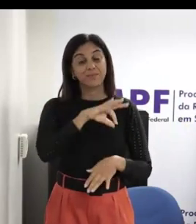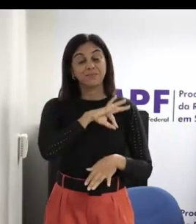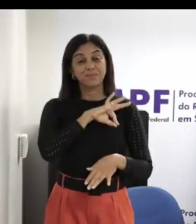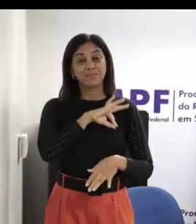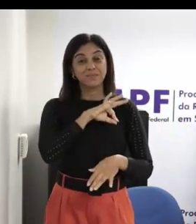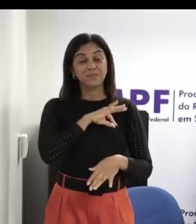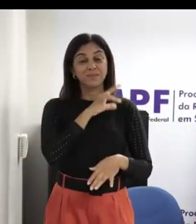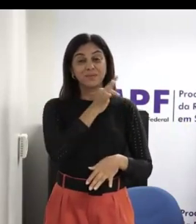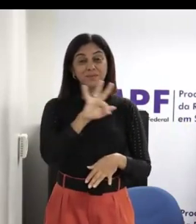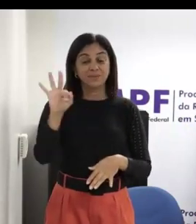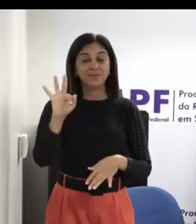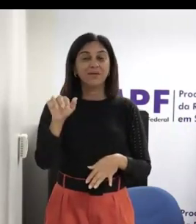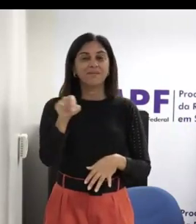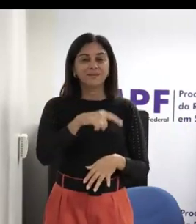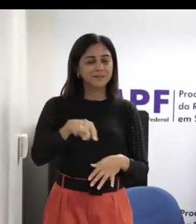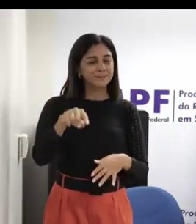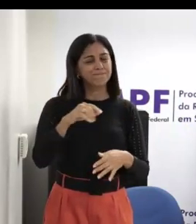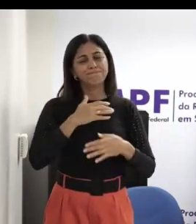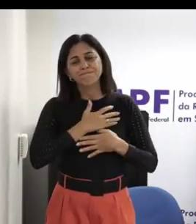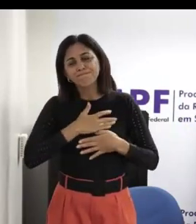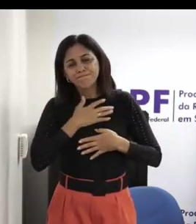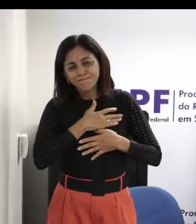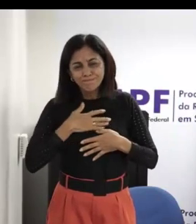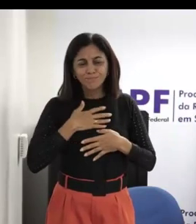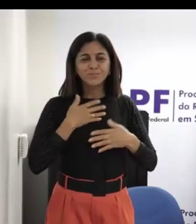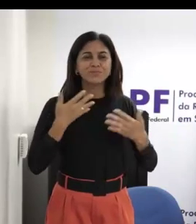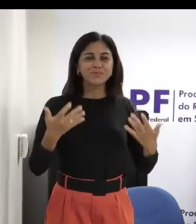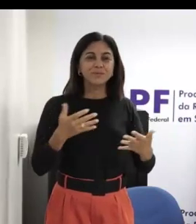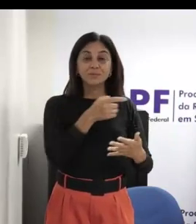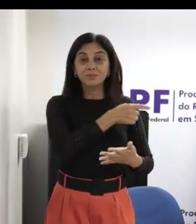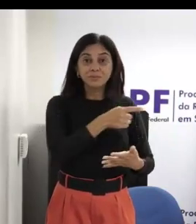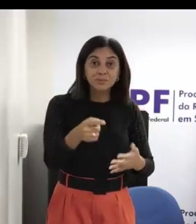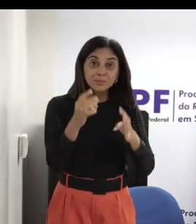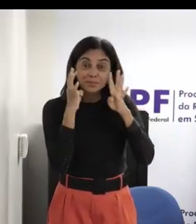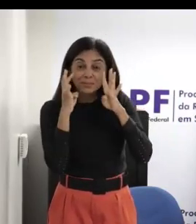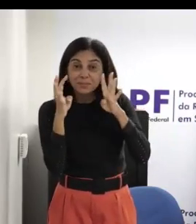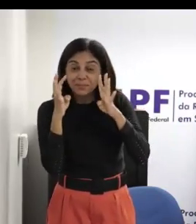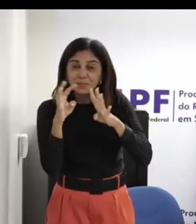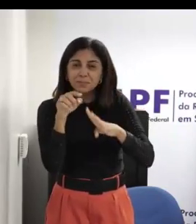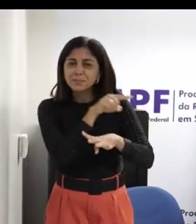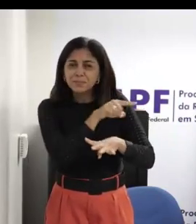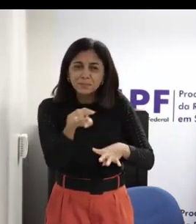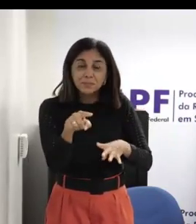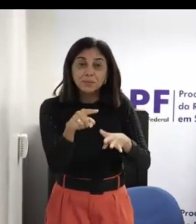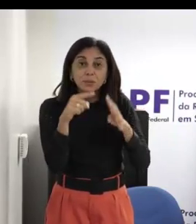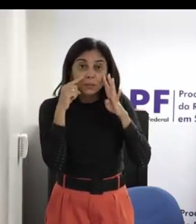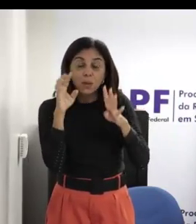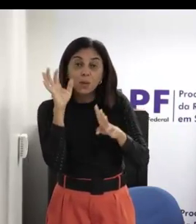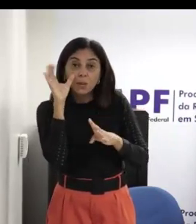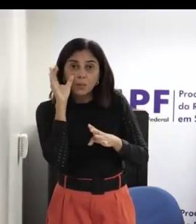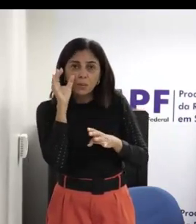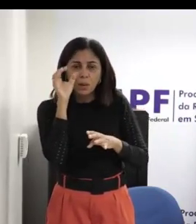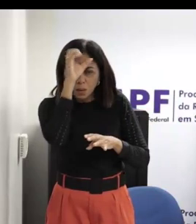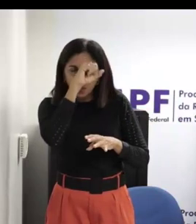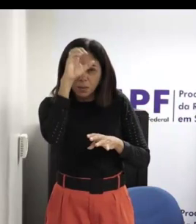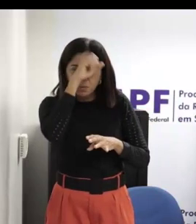aqui fica muito feliz nessas participações porque a gente pode contribuir e ver o olhar de vocês para observar como é que vocês observam a atuação